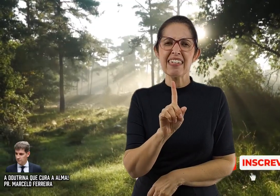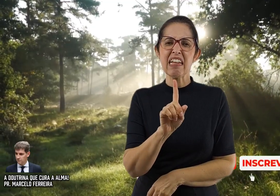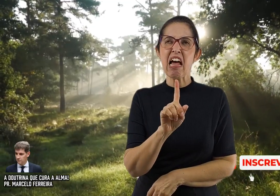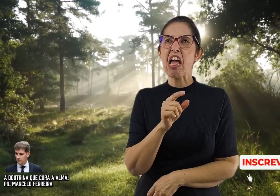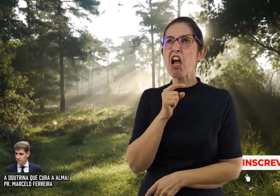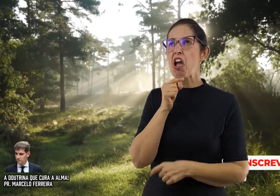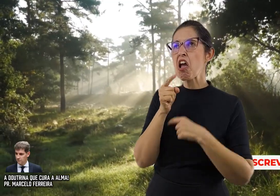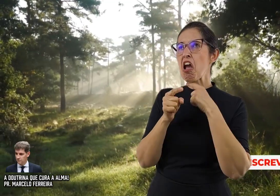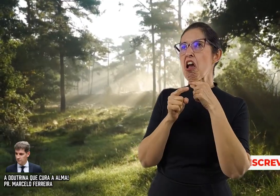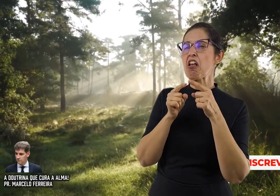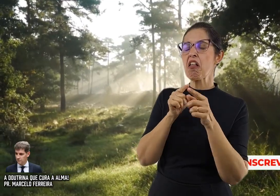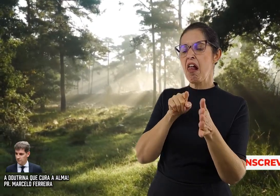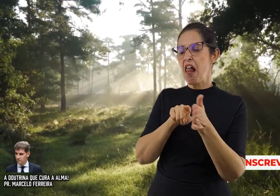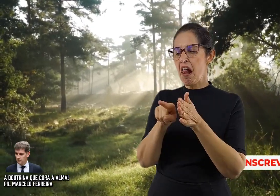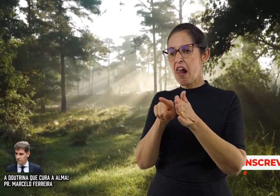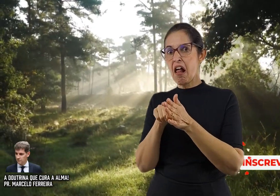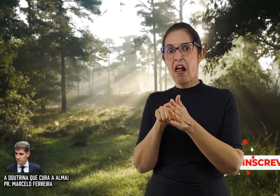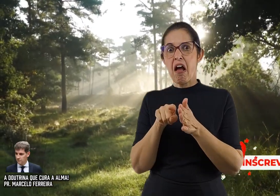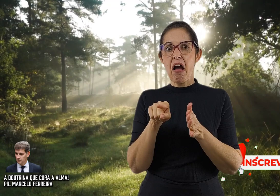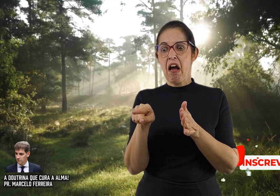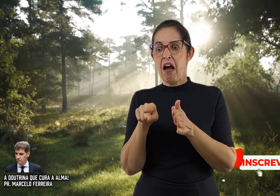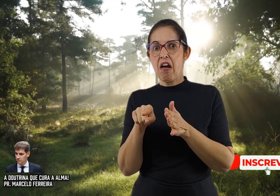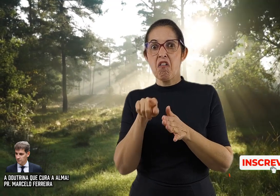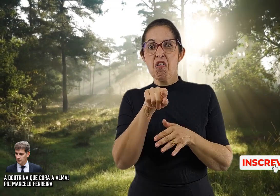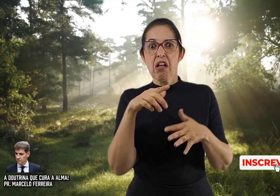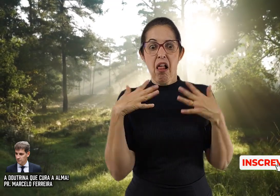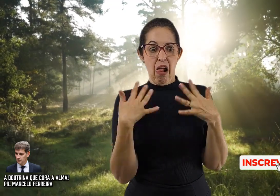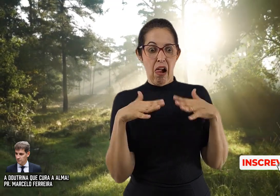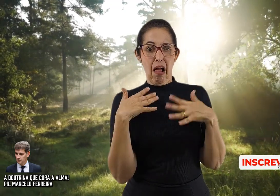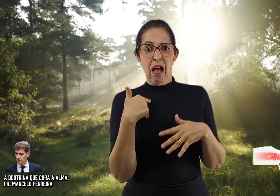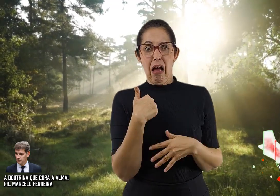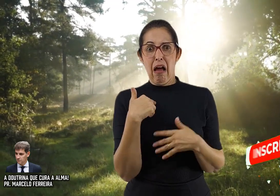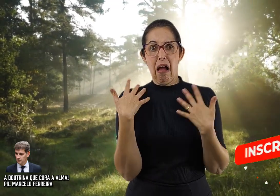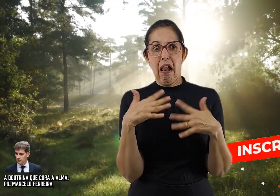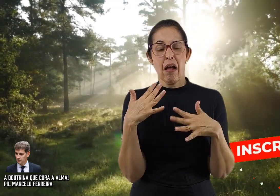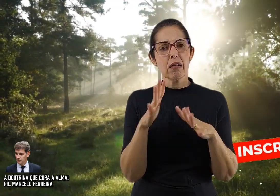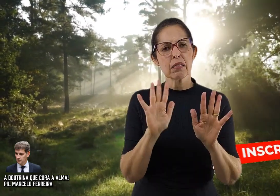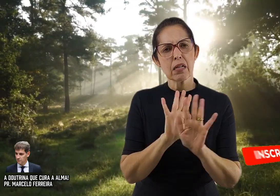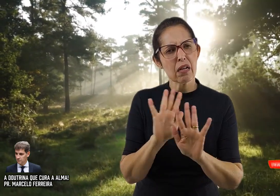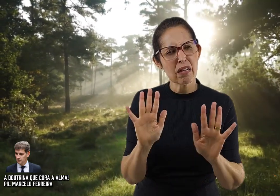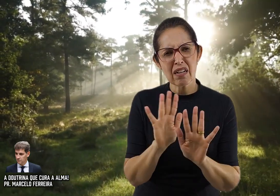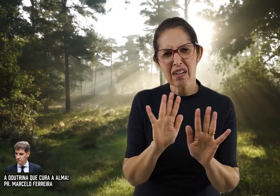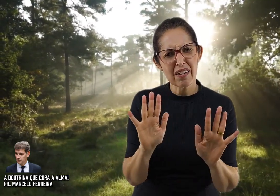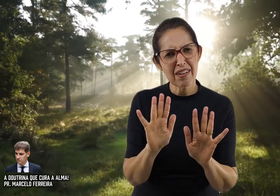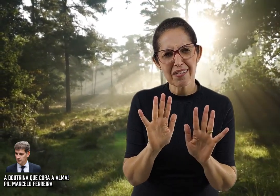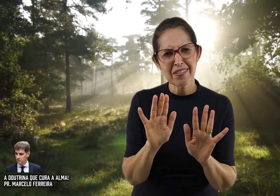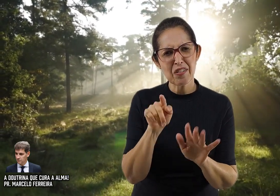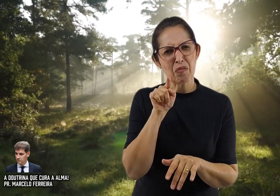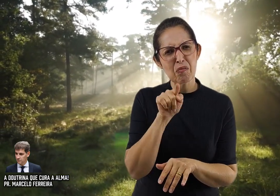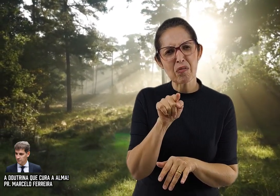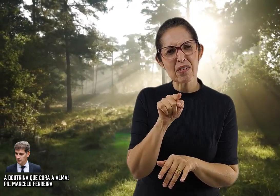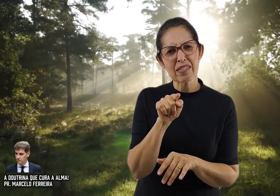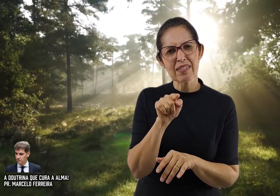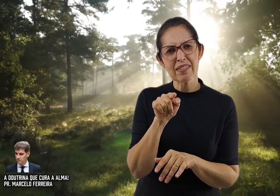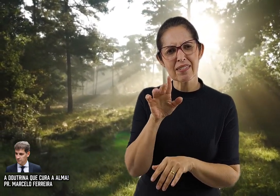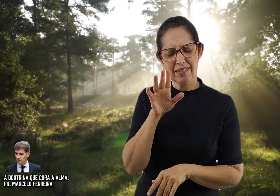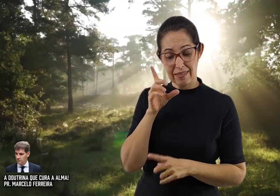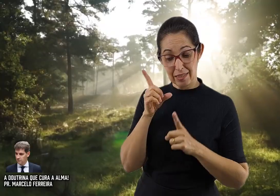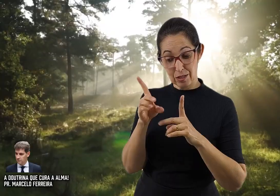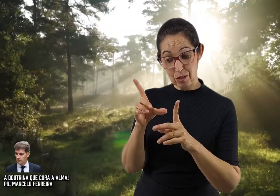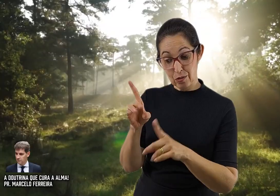questiona a doutrina, você começa a tremer. Alguém ataca a doutrina, você sai correndo e foge. Não, olha, Não negue a